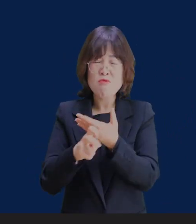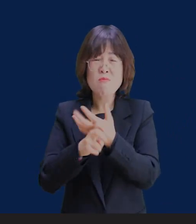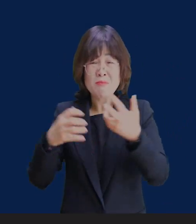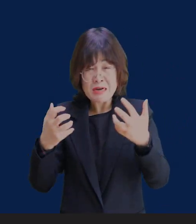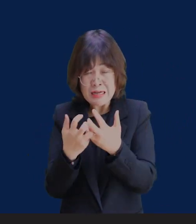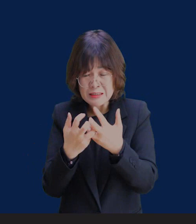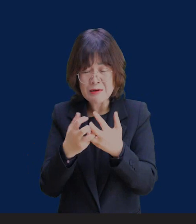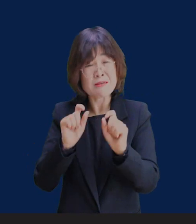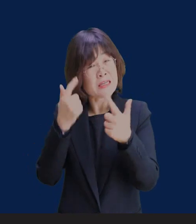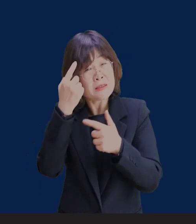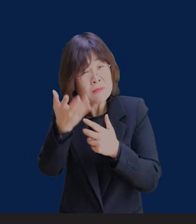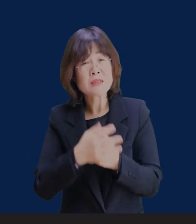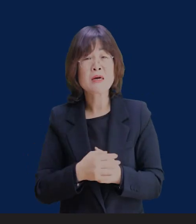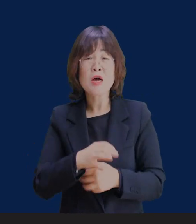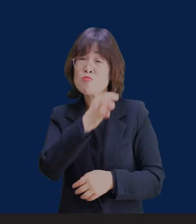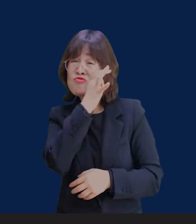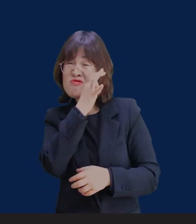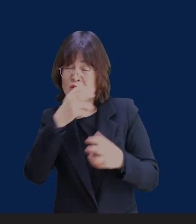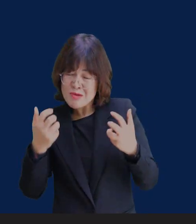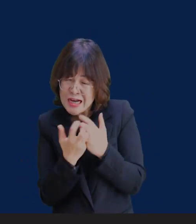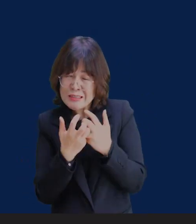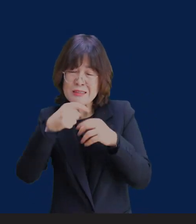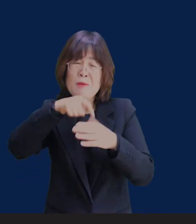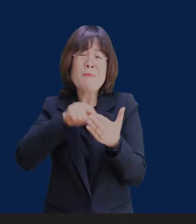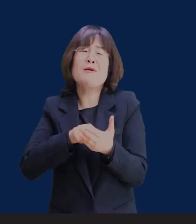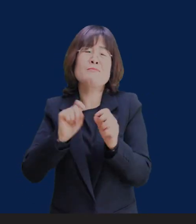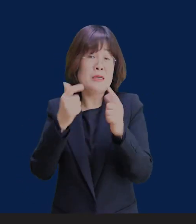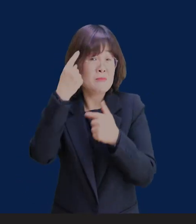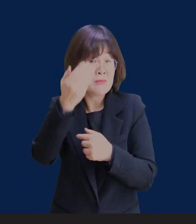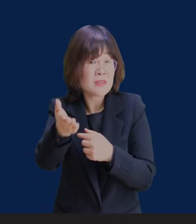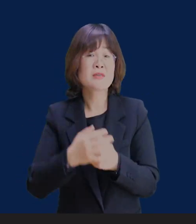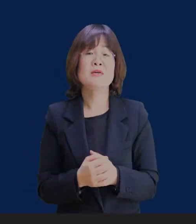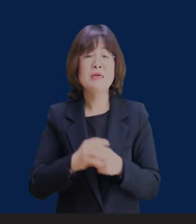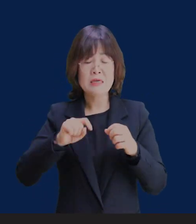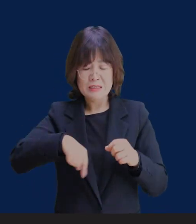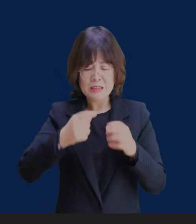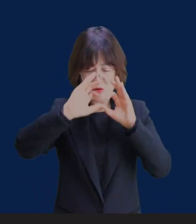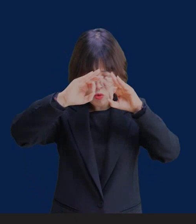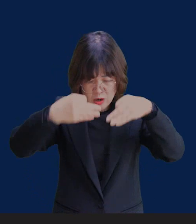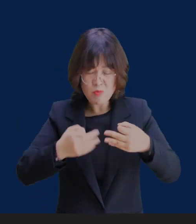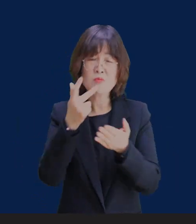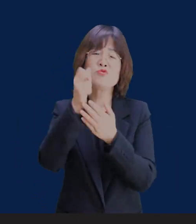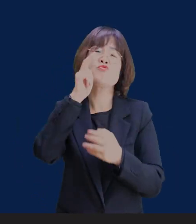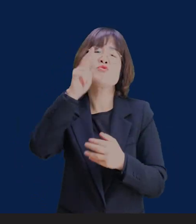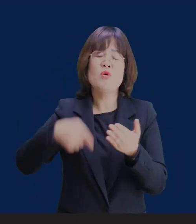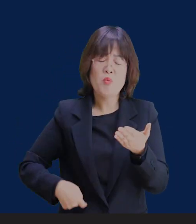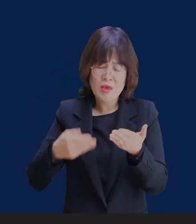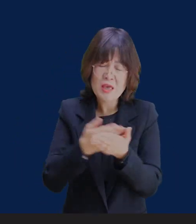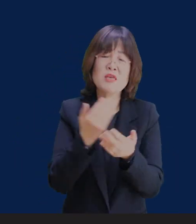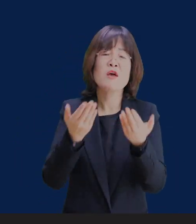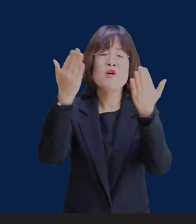않았습니까? 불법이 성행한 곳이 되지 않았습니까? 온갖 부끄러움이 행해지는 곳이 되지 않았는가? 이 시간 우리의 자신을